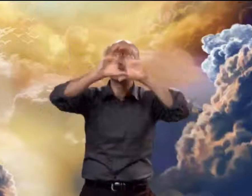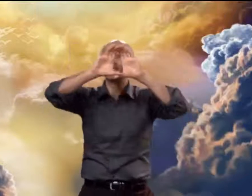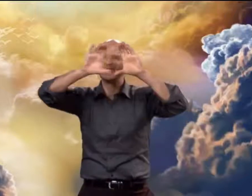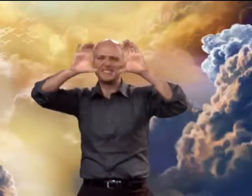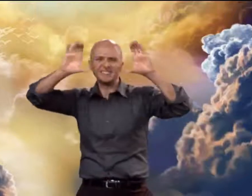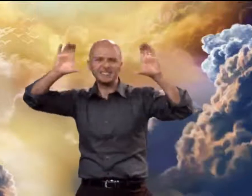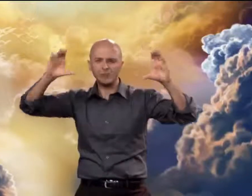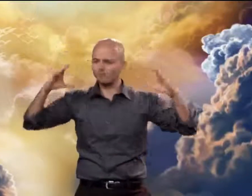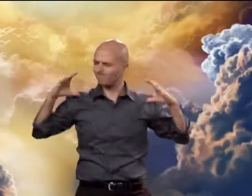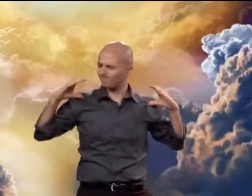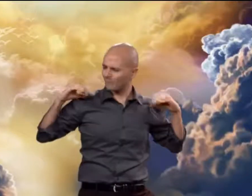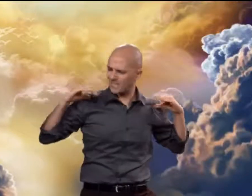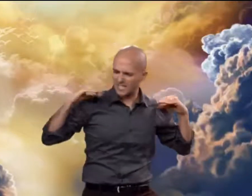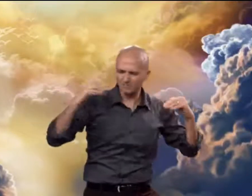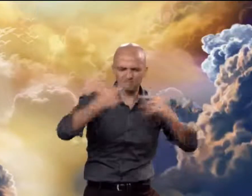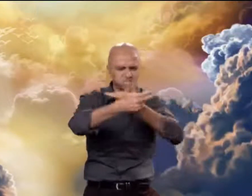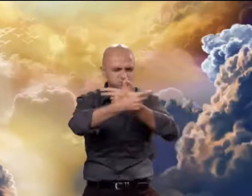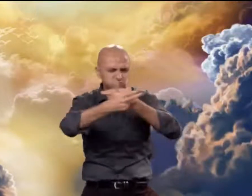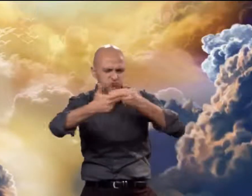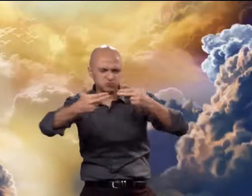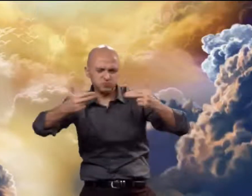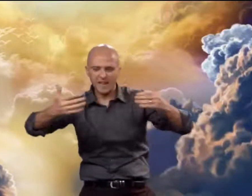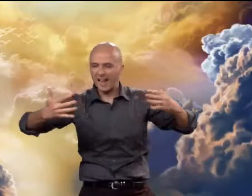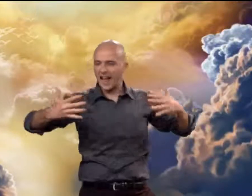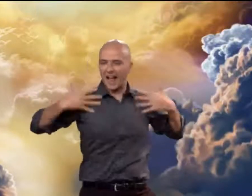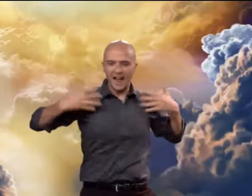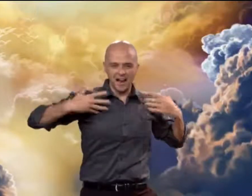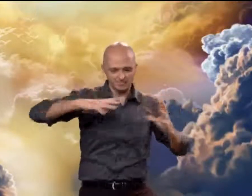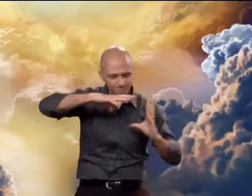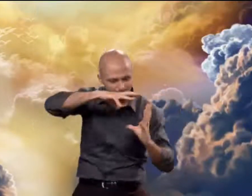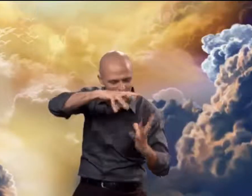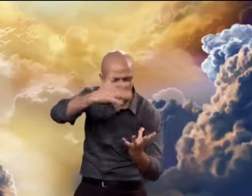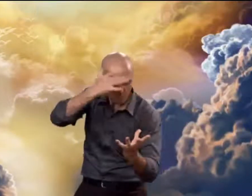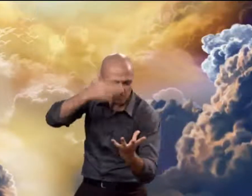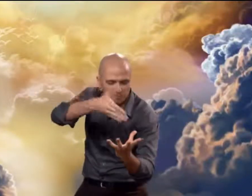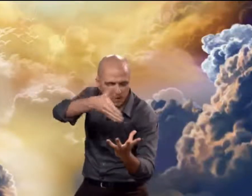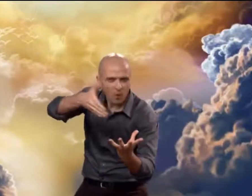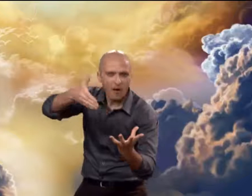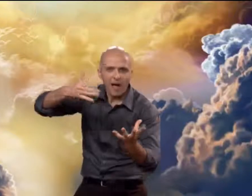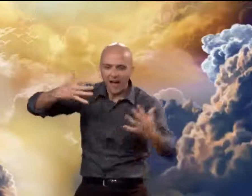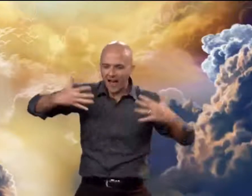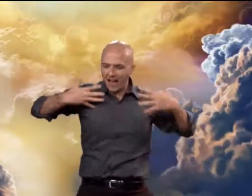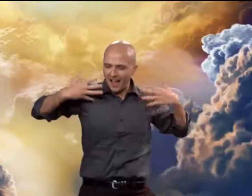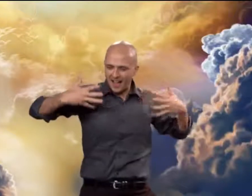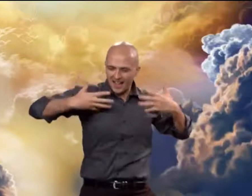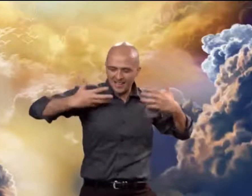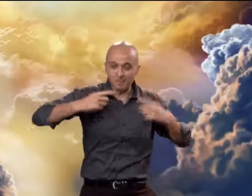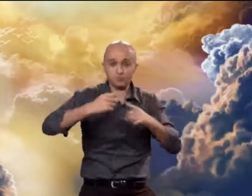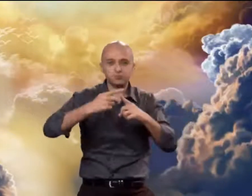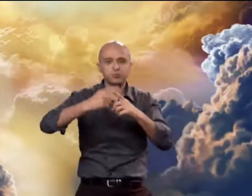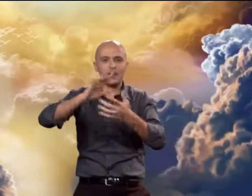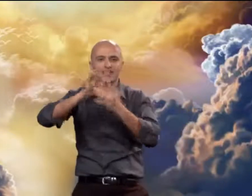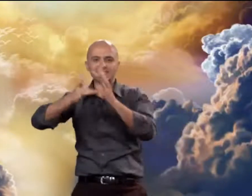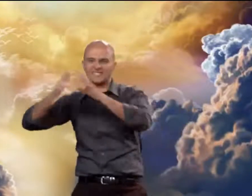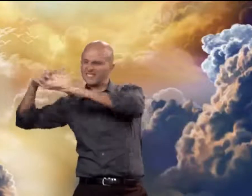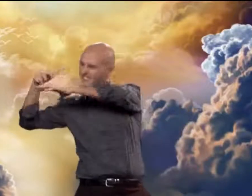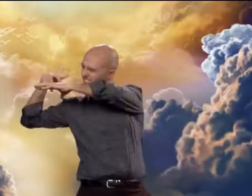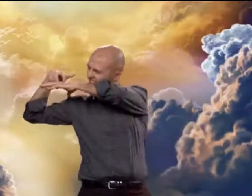terra, julgará o mundo com justiça e os povos com a sua fidelidade. Escreveu Isaías: "Naquele dia